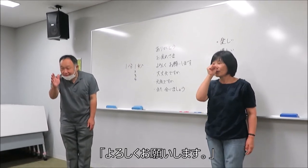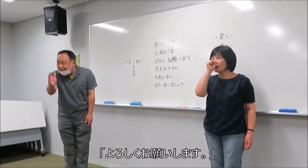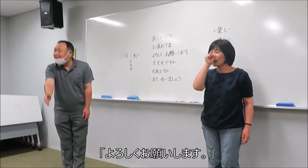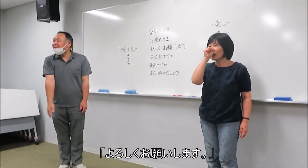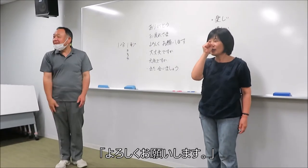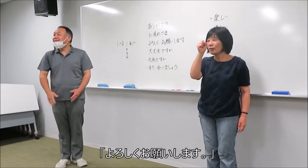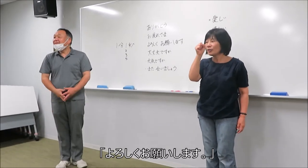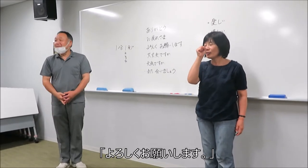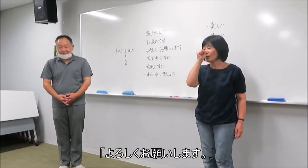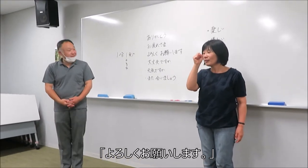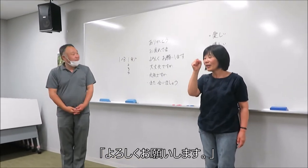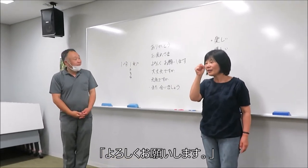よろしくお願いします。